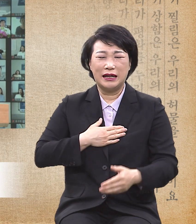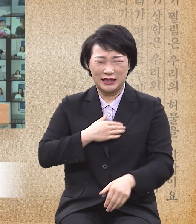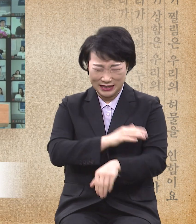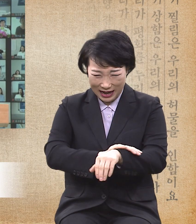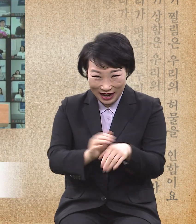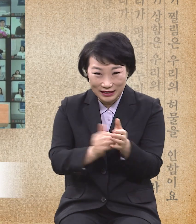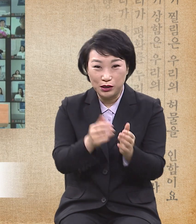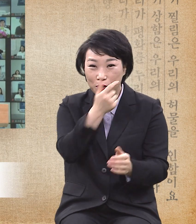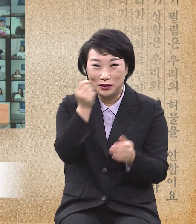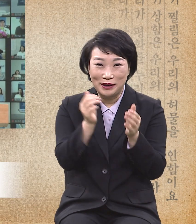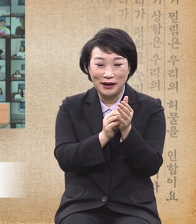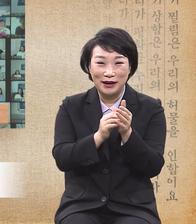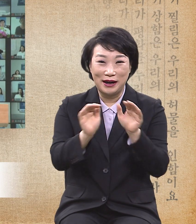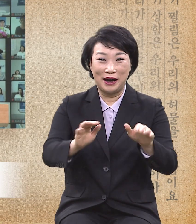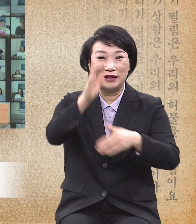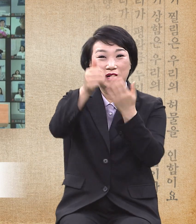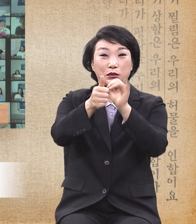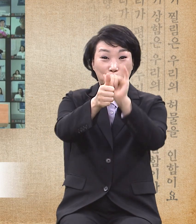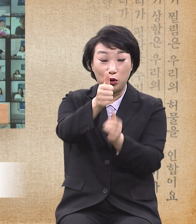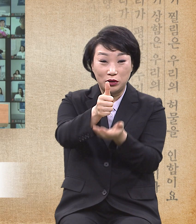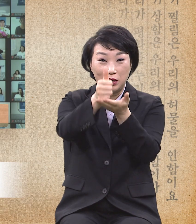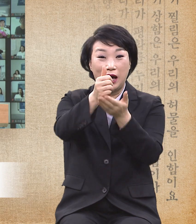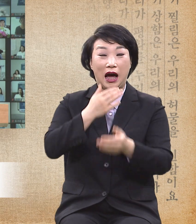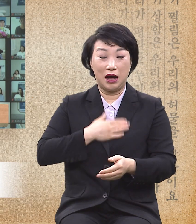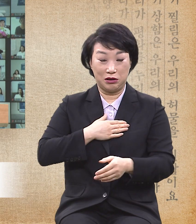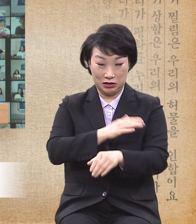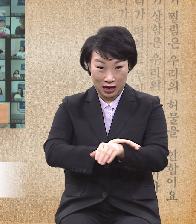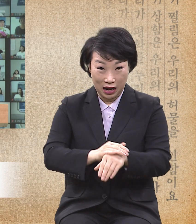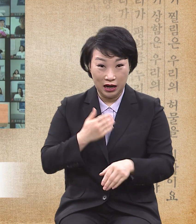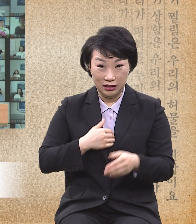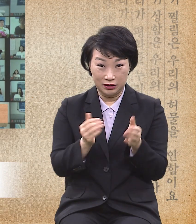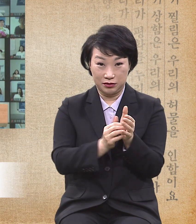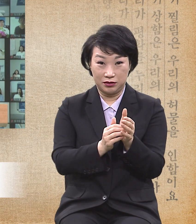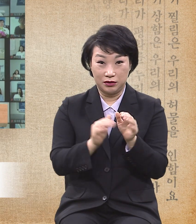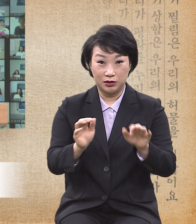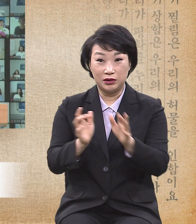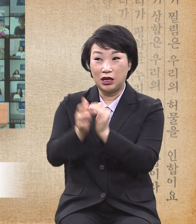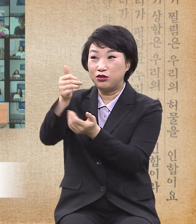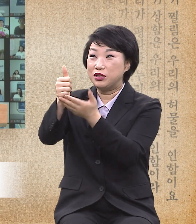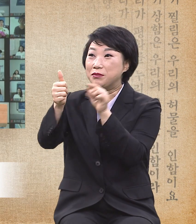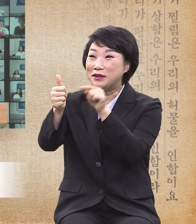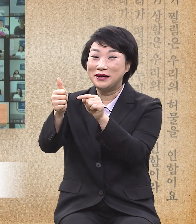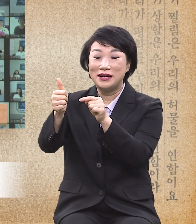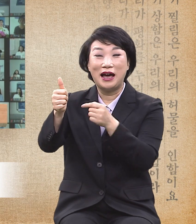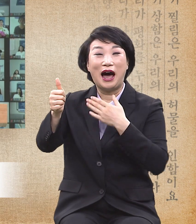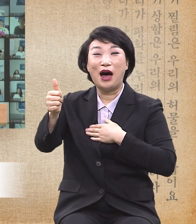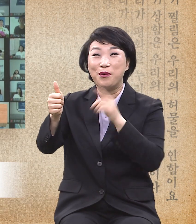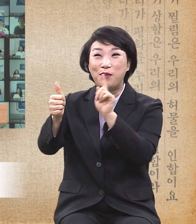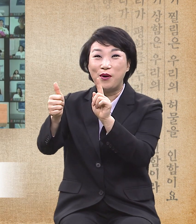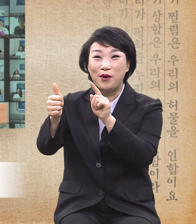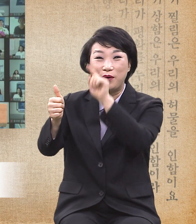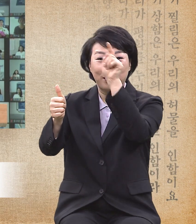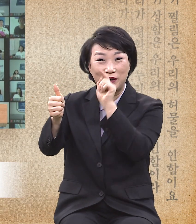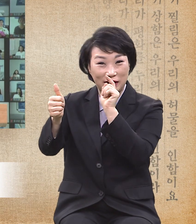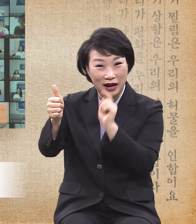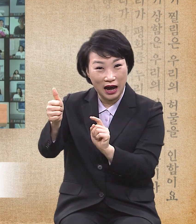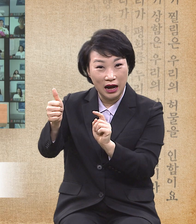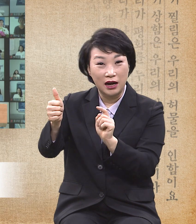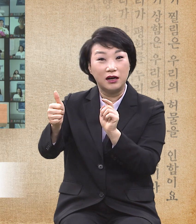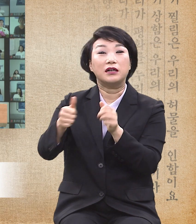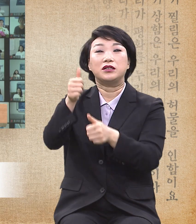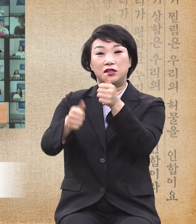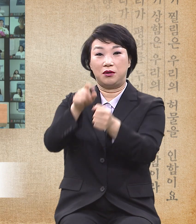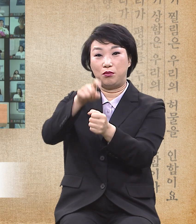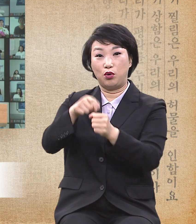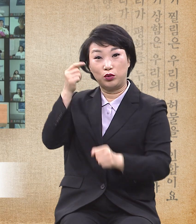알되 하나님 섬김을 잘 알고 있는데 예수님은 어떻게 알고 있는가? 시험해